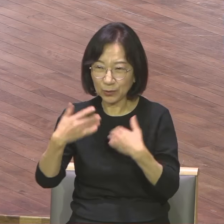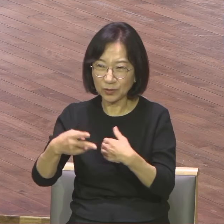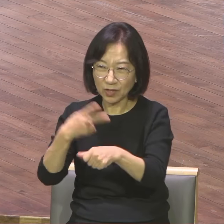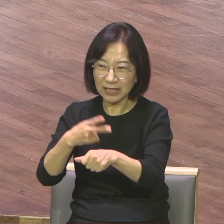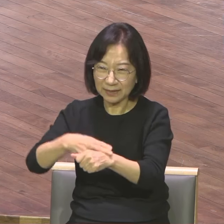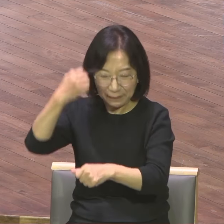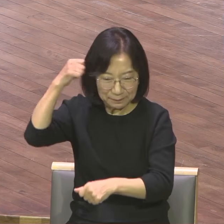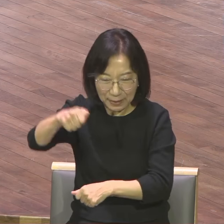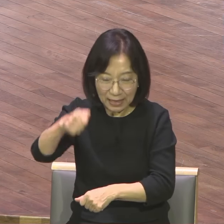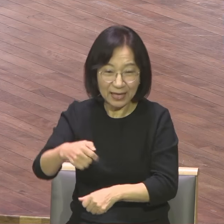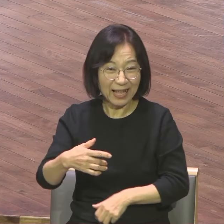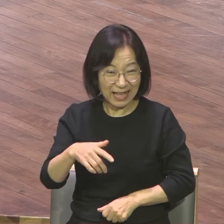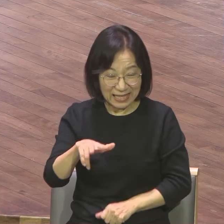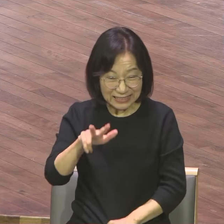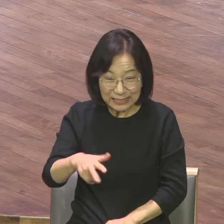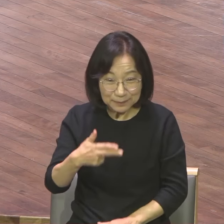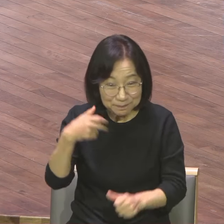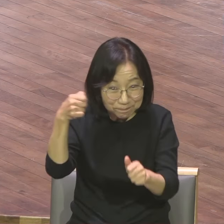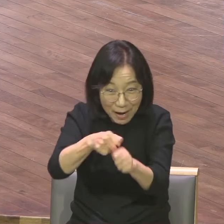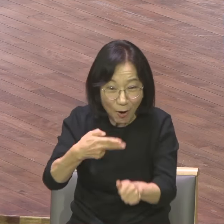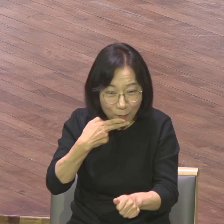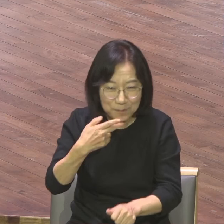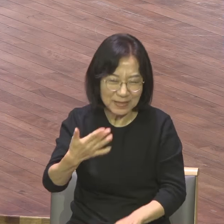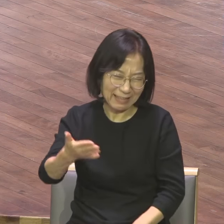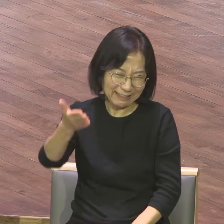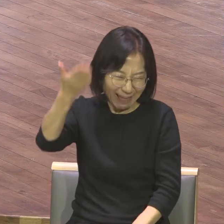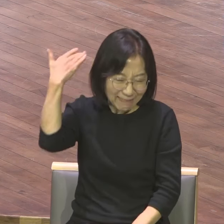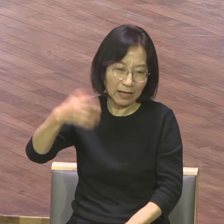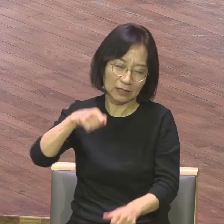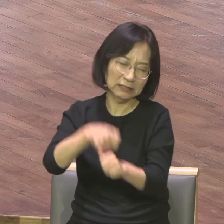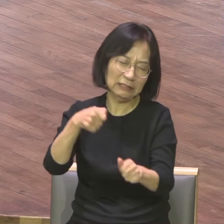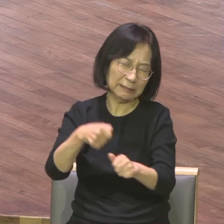맞지. 오줌 안 때리지만 그때는 우리 때는 막 안